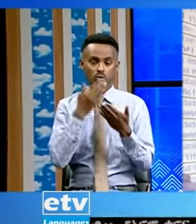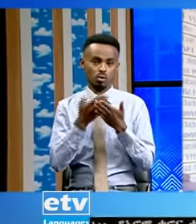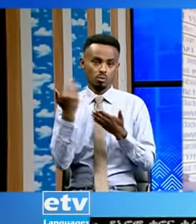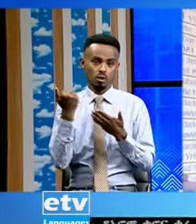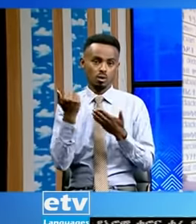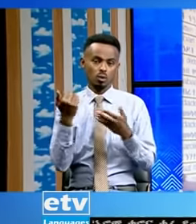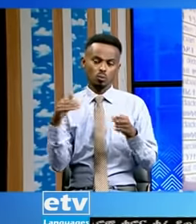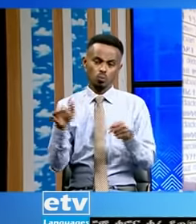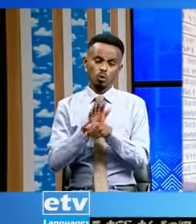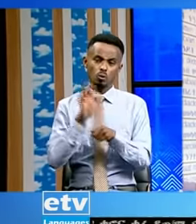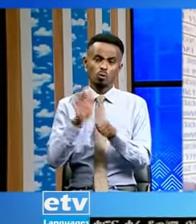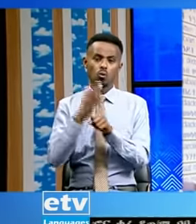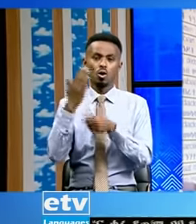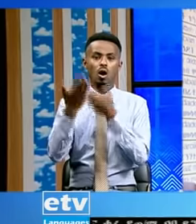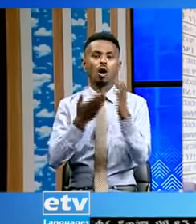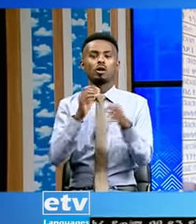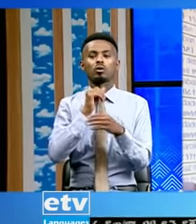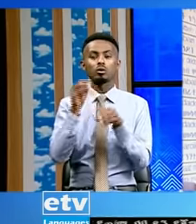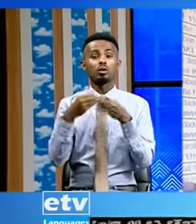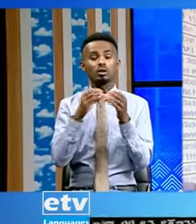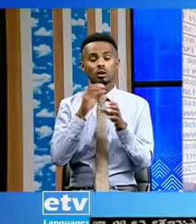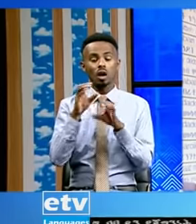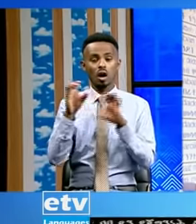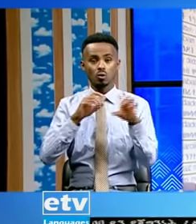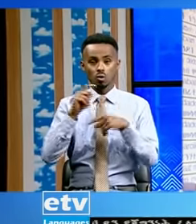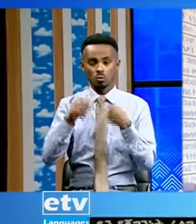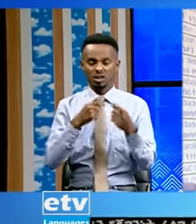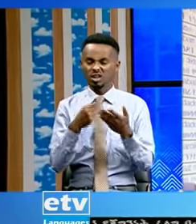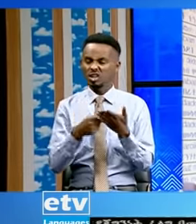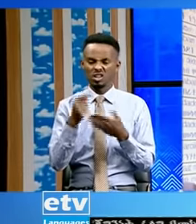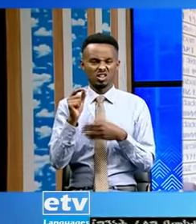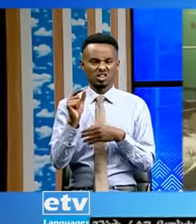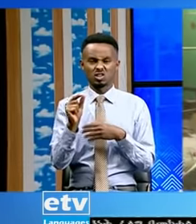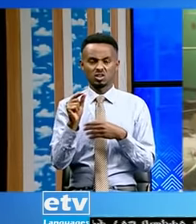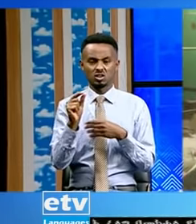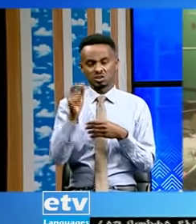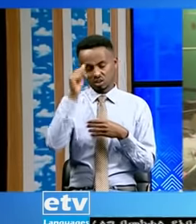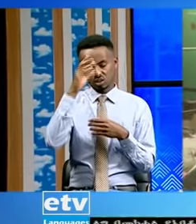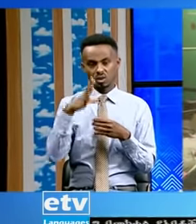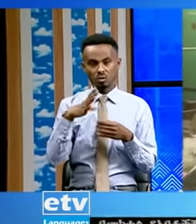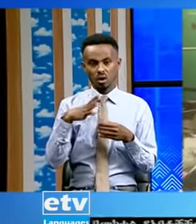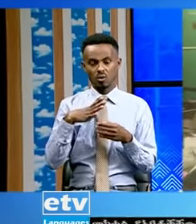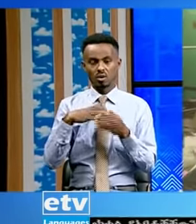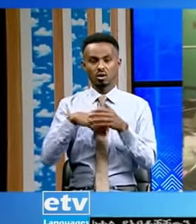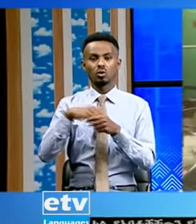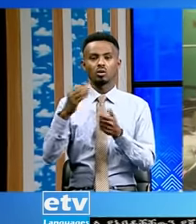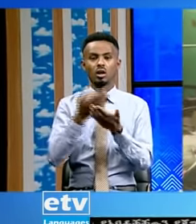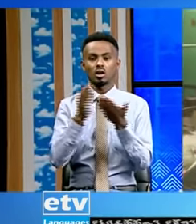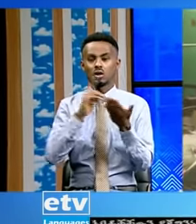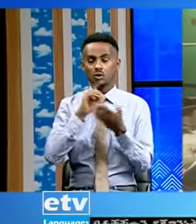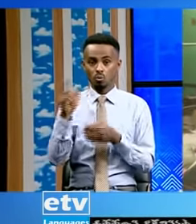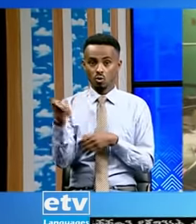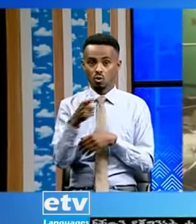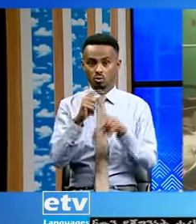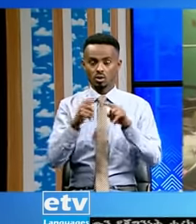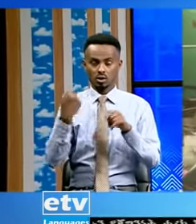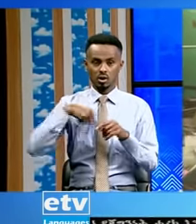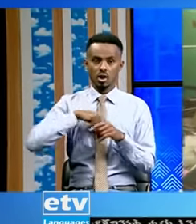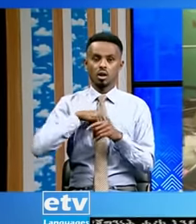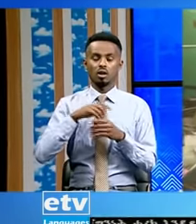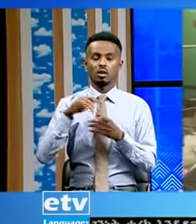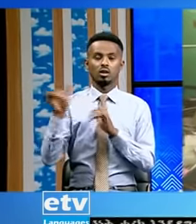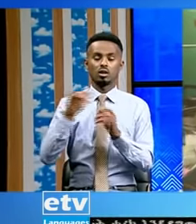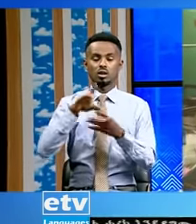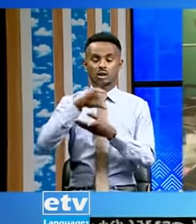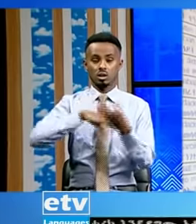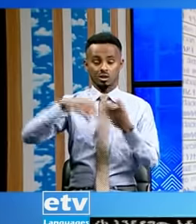ኮምፕሊትሊ አገልግሎት እንዳይሰጥ አርጎ መሄድ ይሄ ትንሽ ከሰባዊነትም የወጣ ነገር ነው። ቢሆንም ግን እኛ እንደ